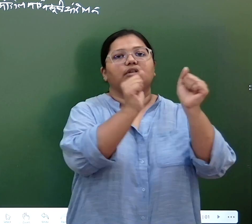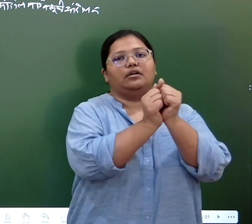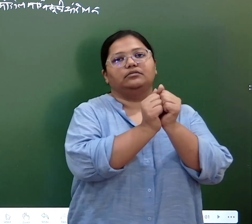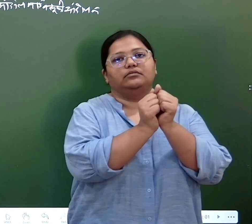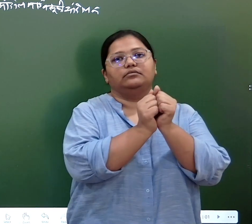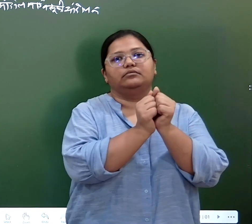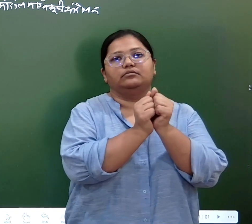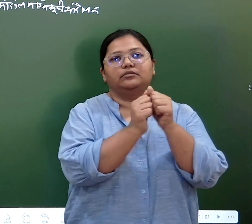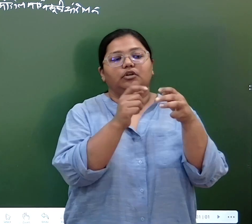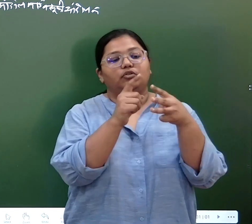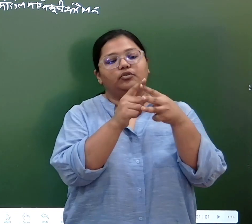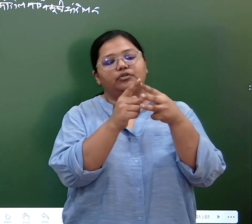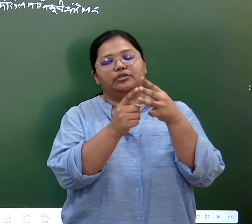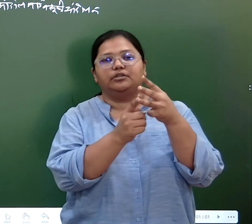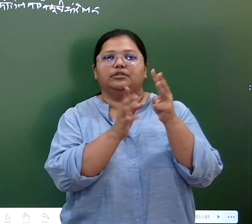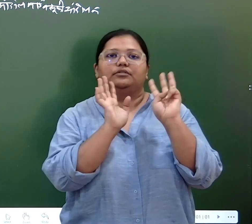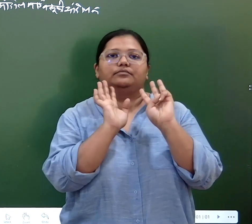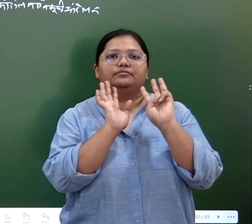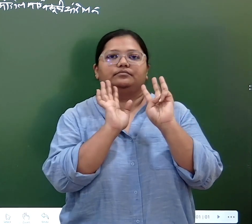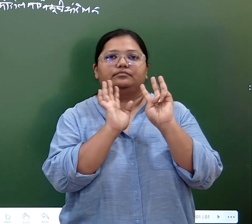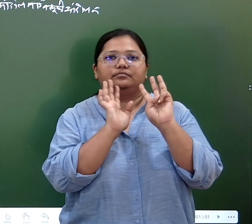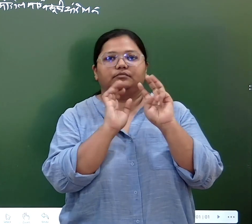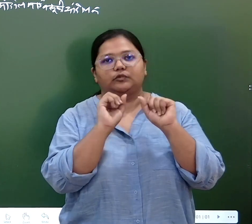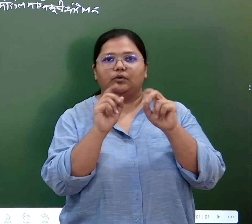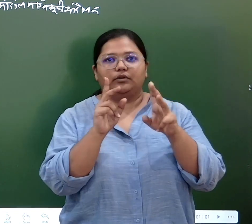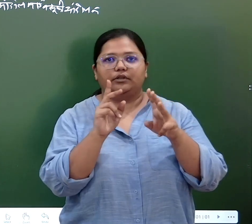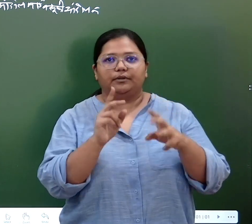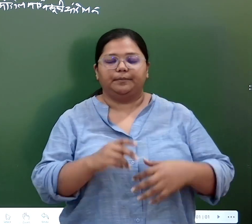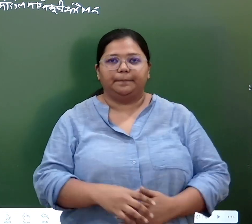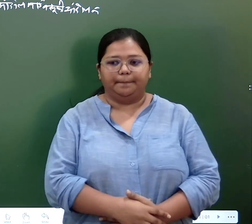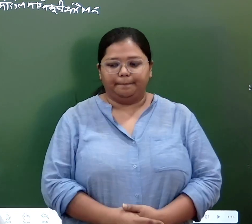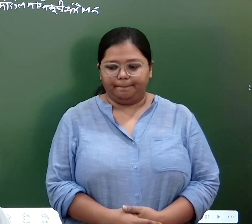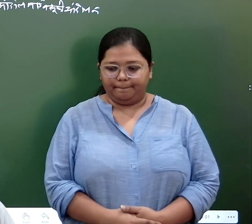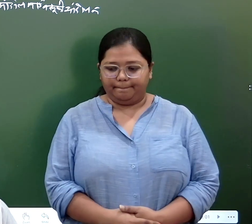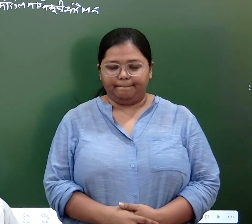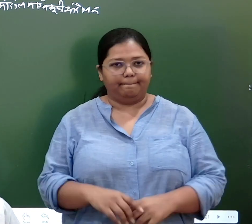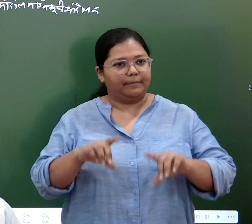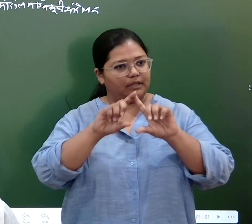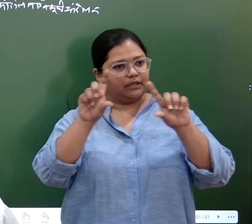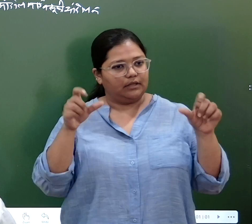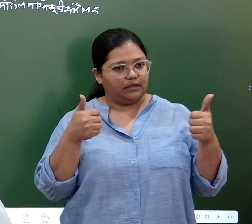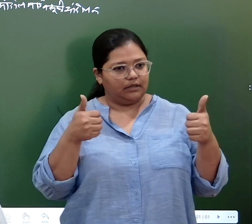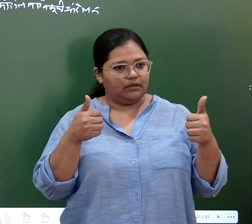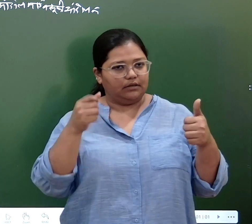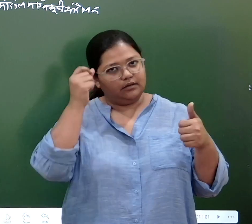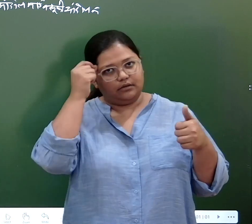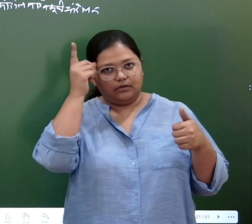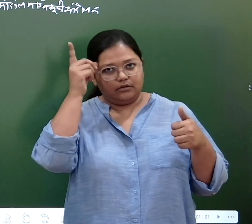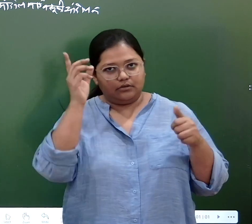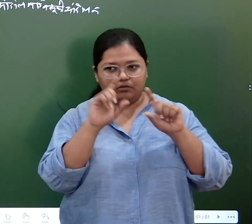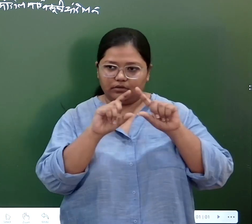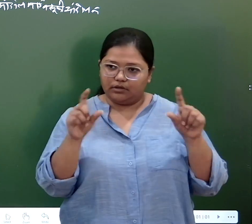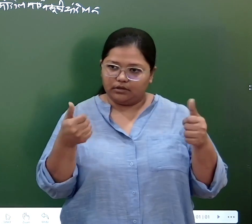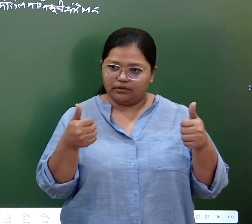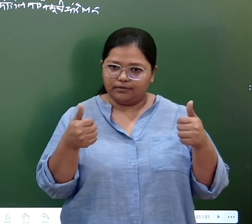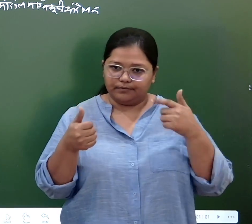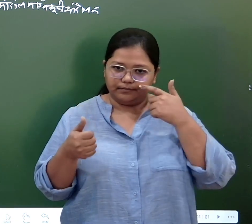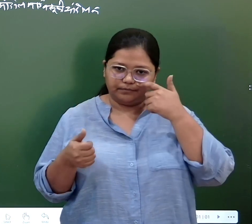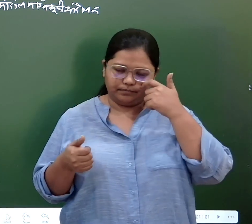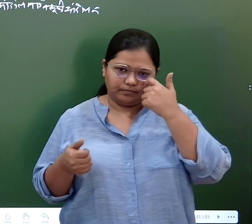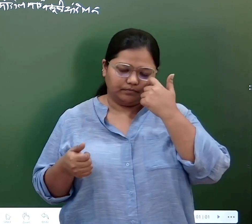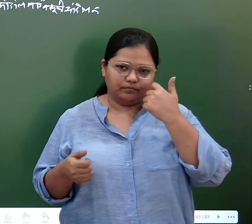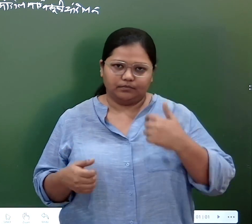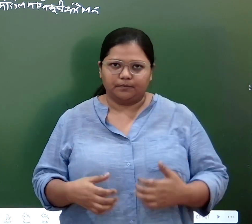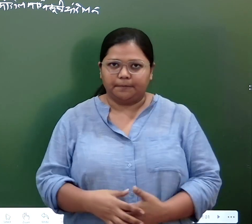है वो हमारा तीन चरणों में कंप्लीट हुआ, ठीक है। समझ में आया, इसके चरण समझ में आए, धार्मिक